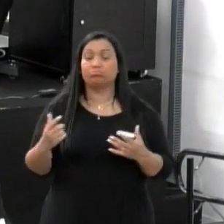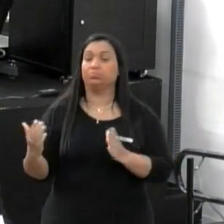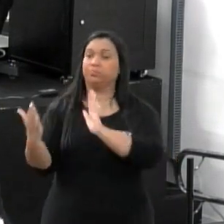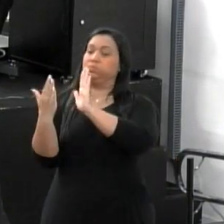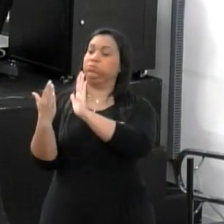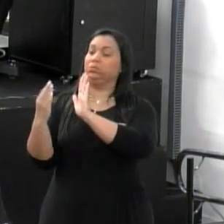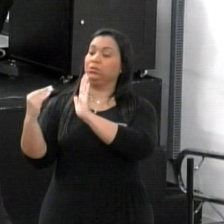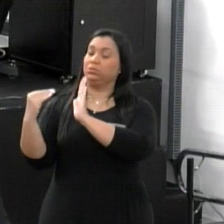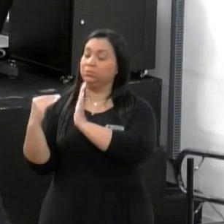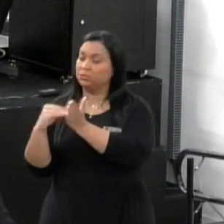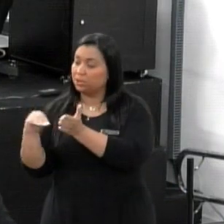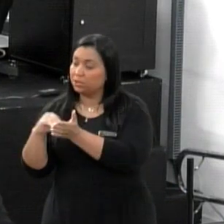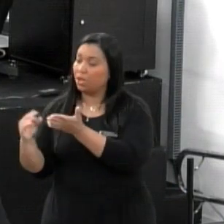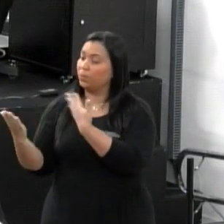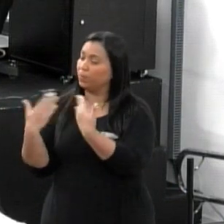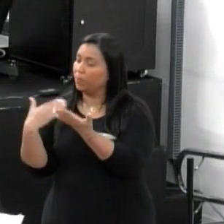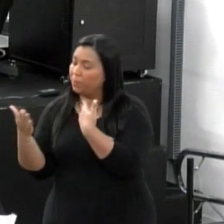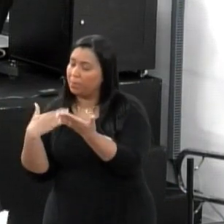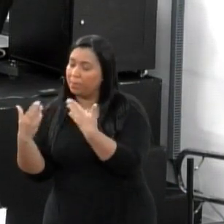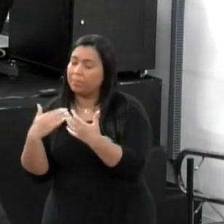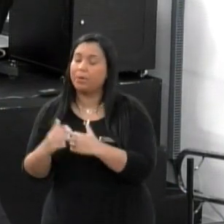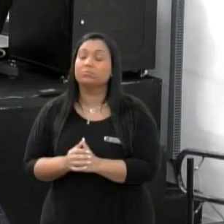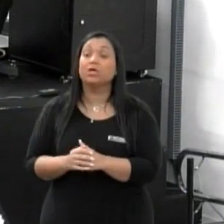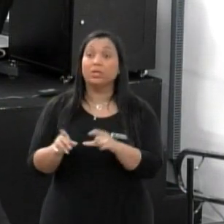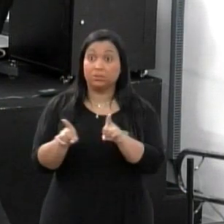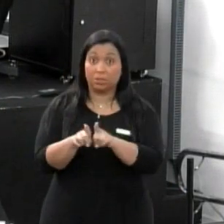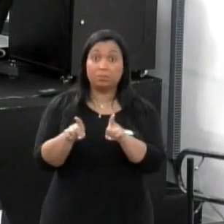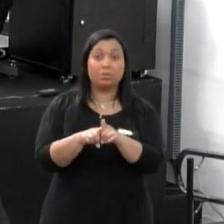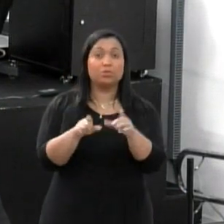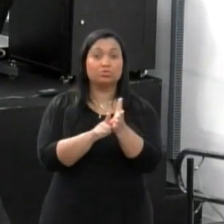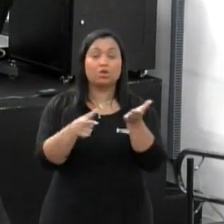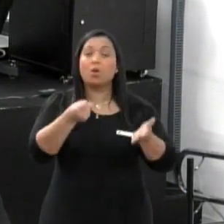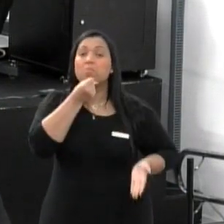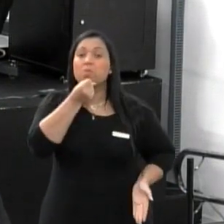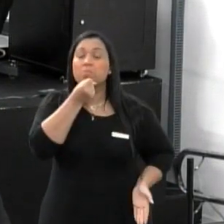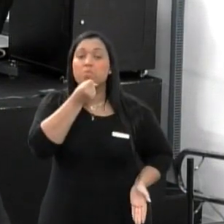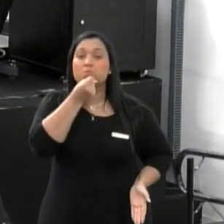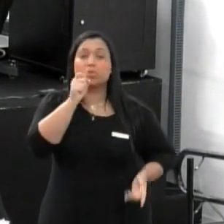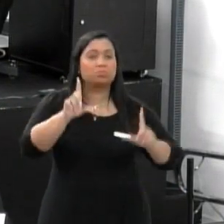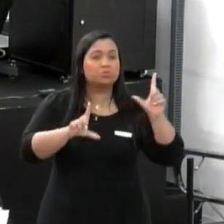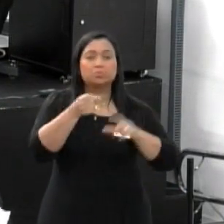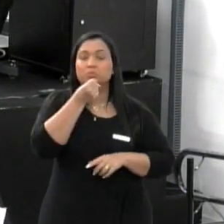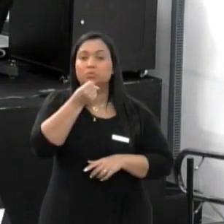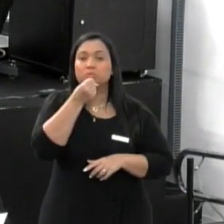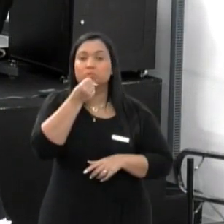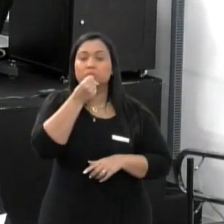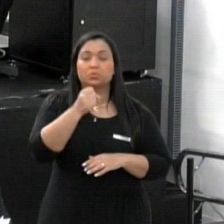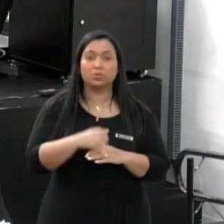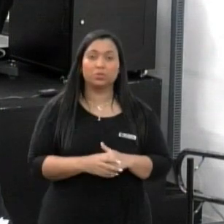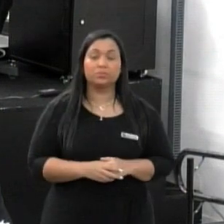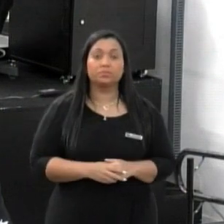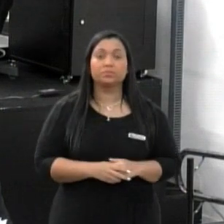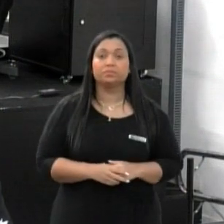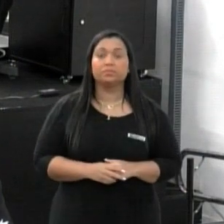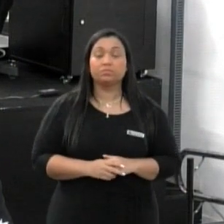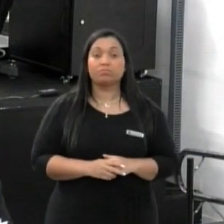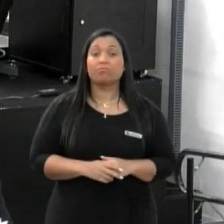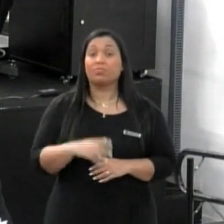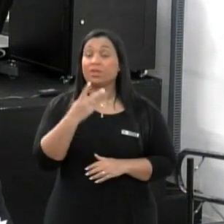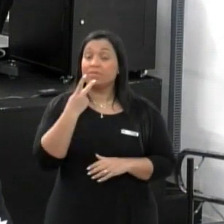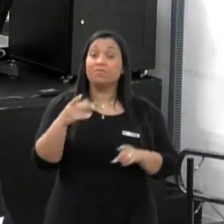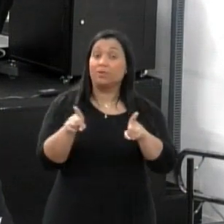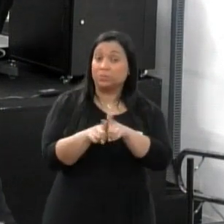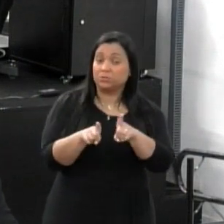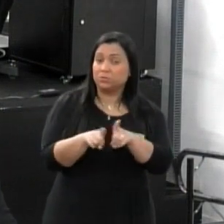deitei entrevista na na TV tem no dia que nós fomos eleito nas comissões de cada um falando